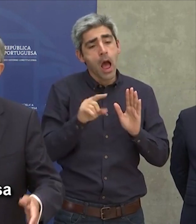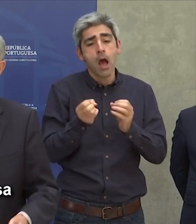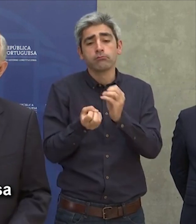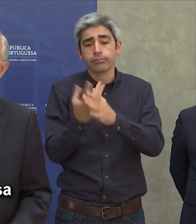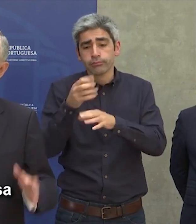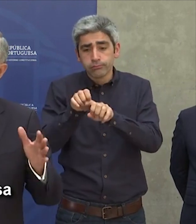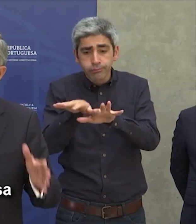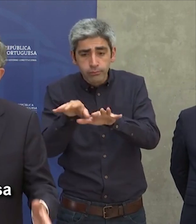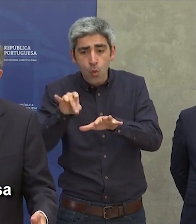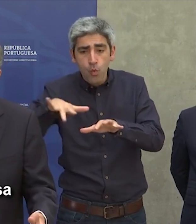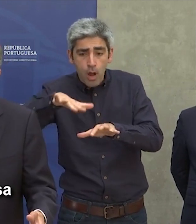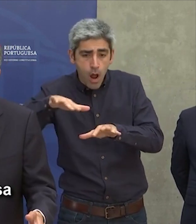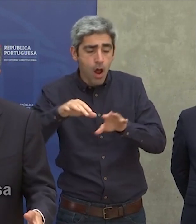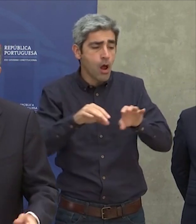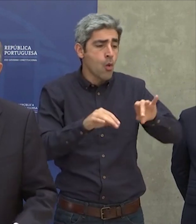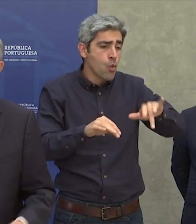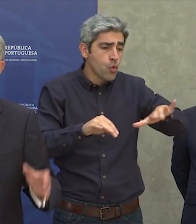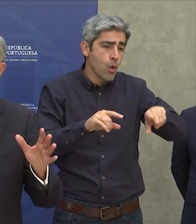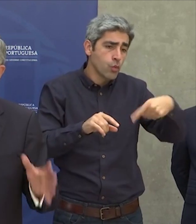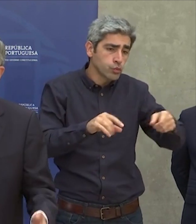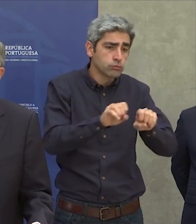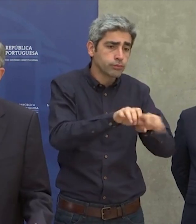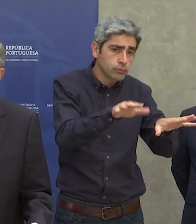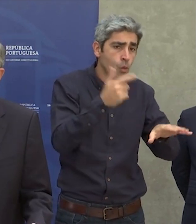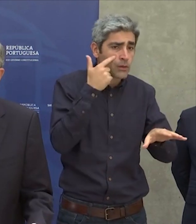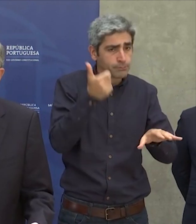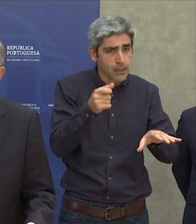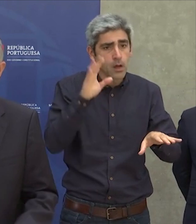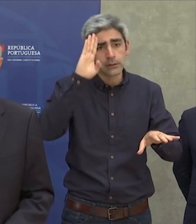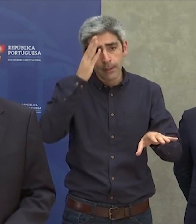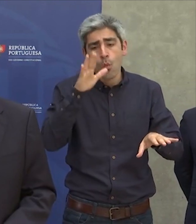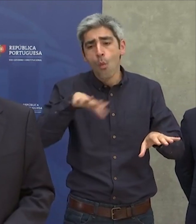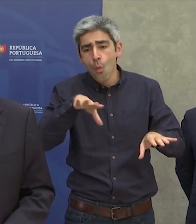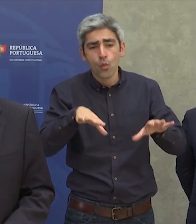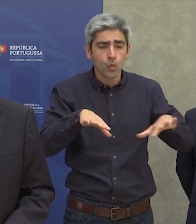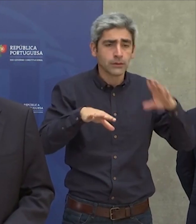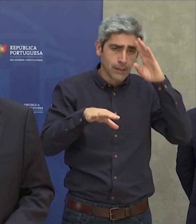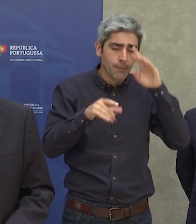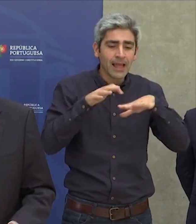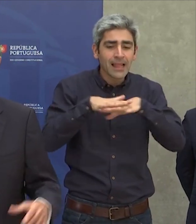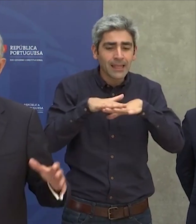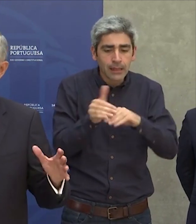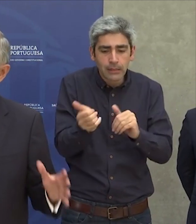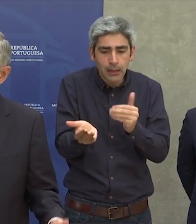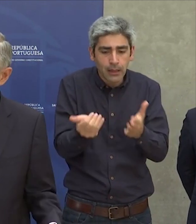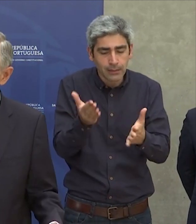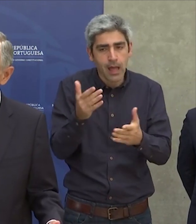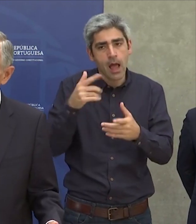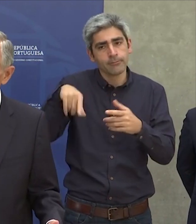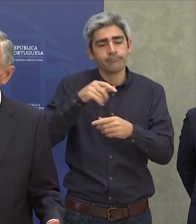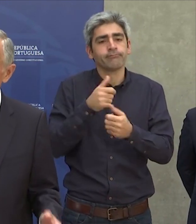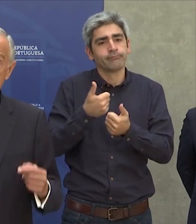surtos localizados, conhecidos, com cadeias de transmissão que estão a ser